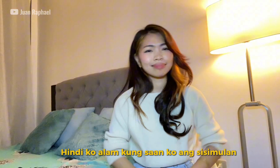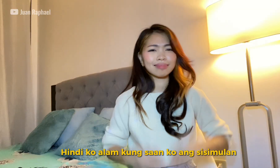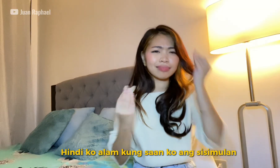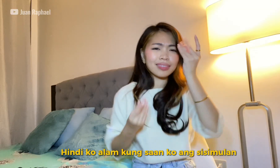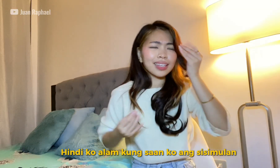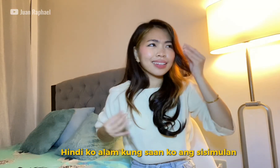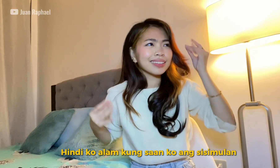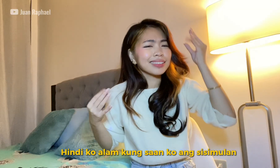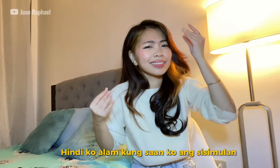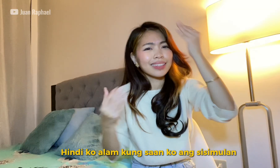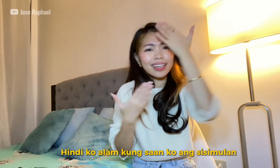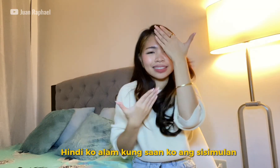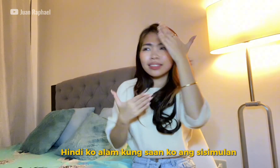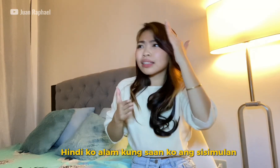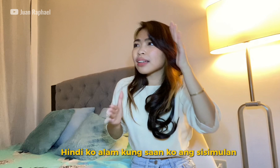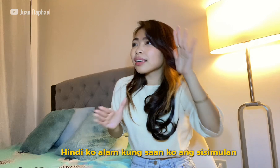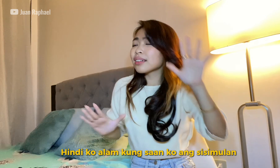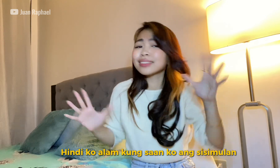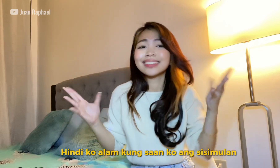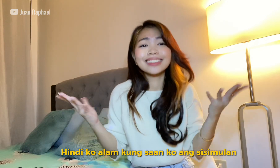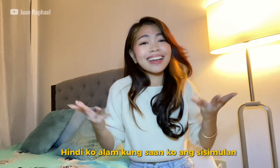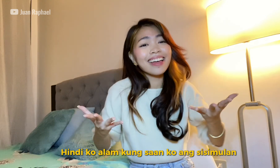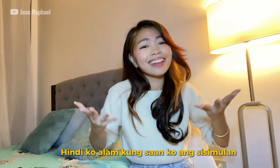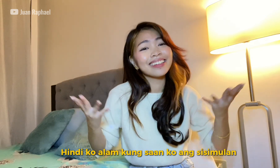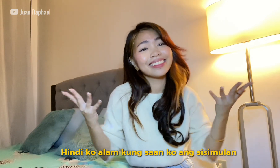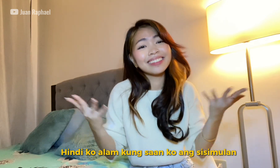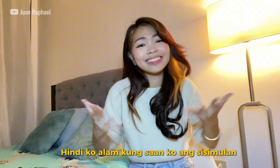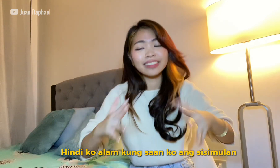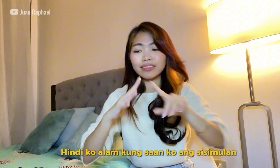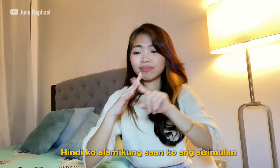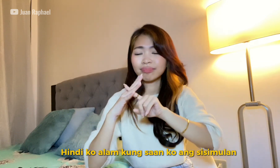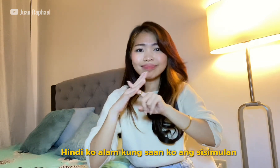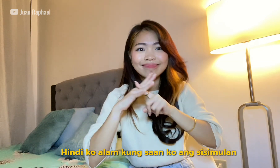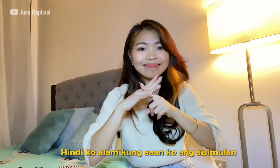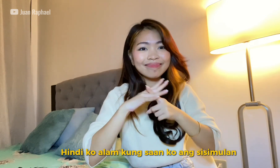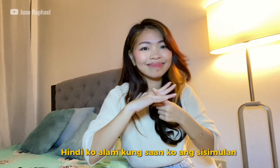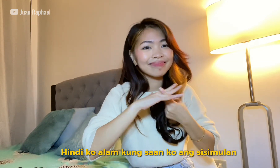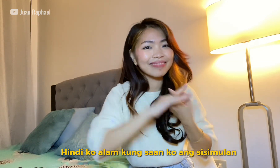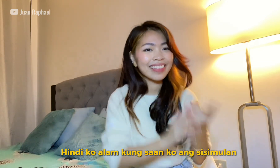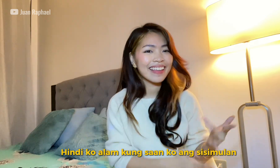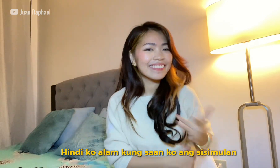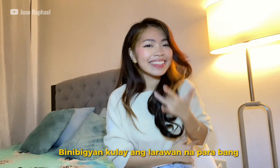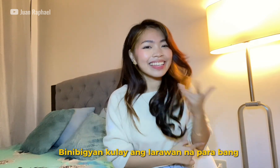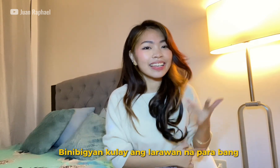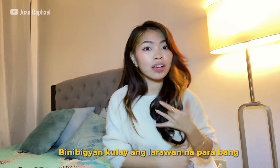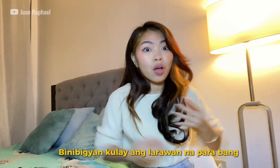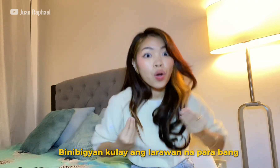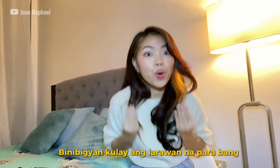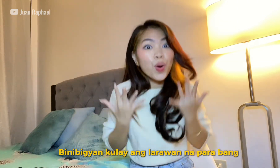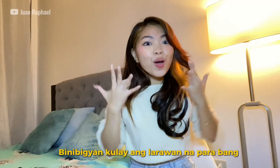Hindi ko alam kung saan ko sisimulan. Binibigyan kulay